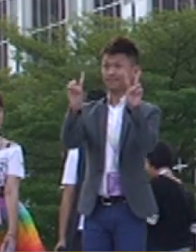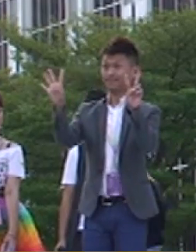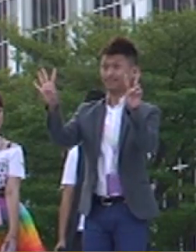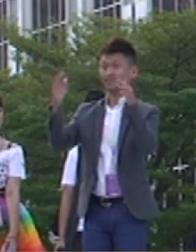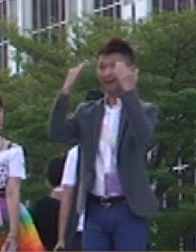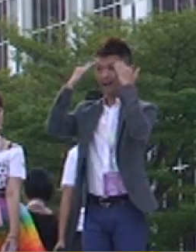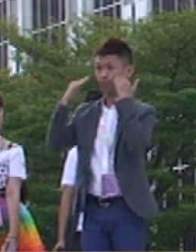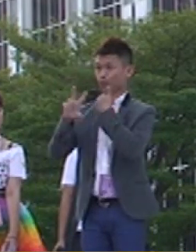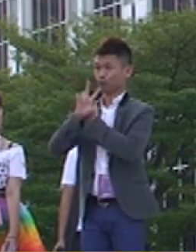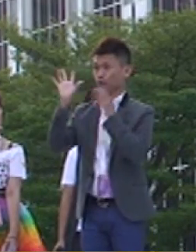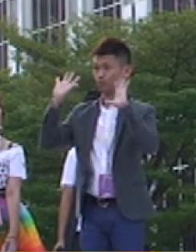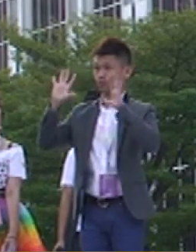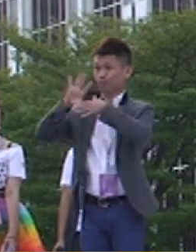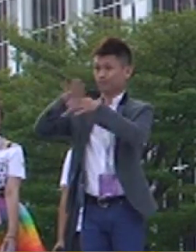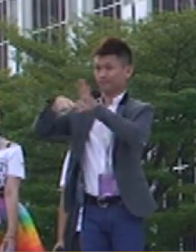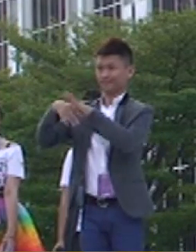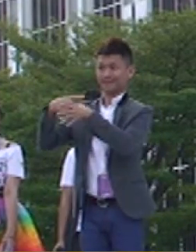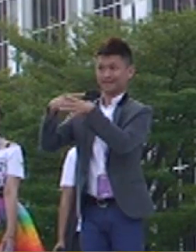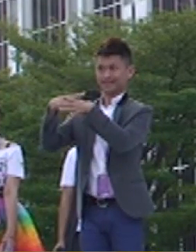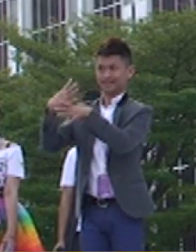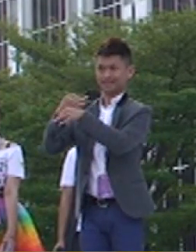韩国酷儿文化节的